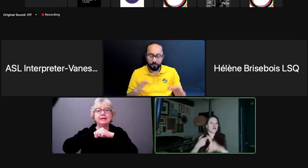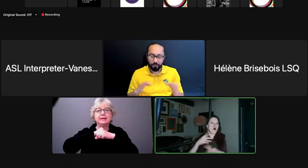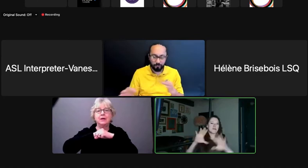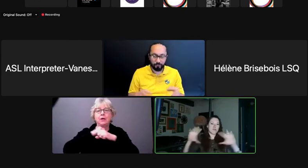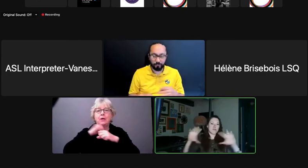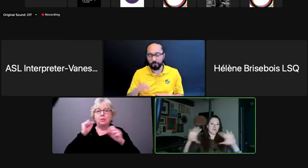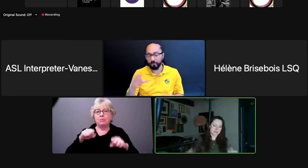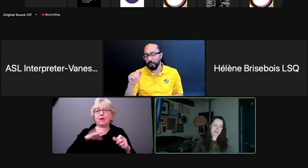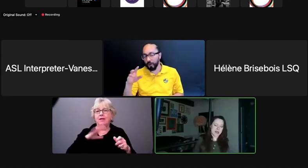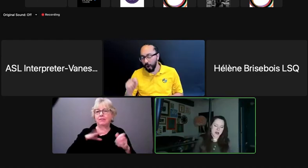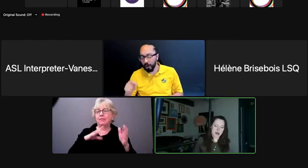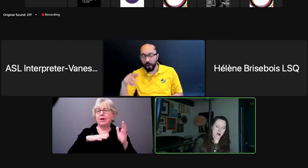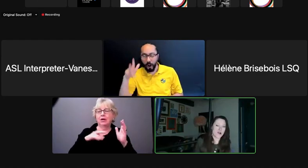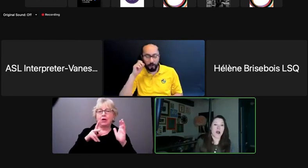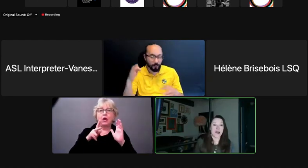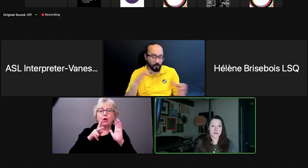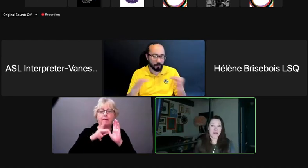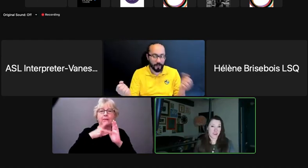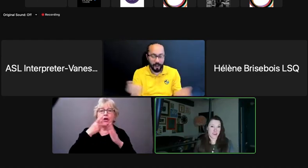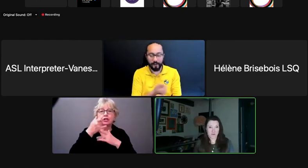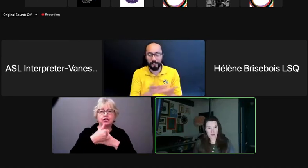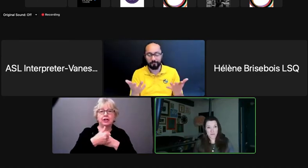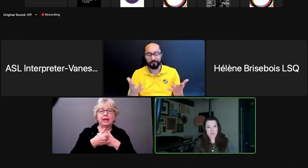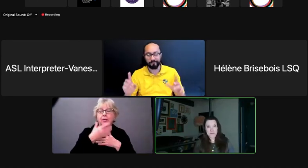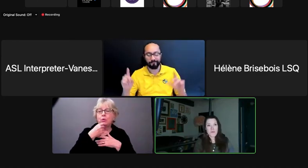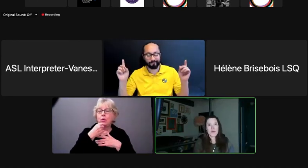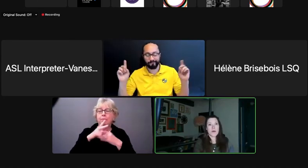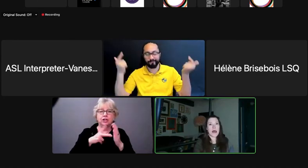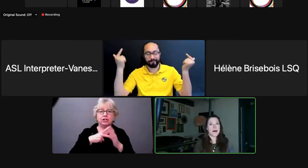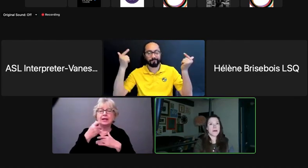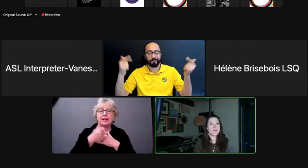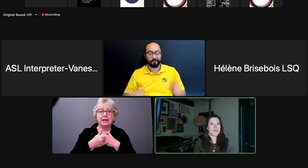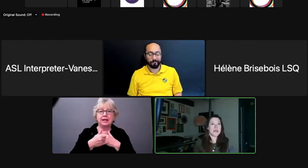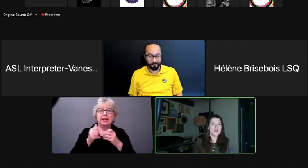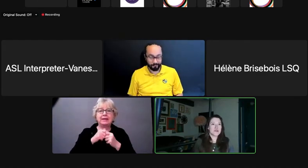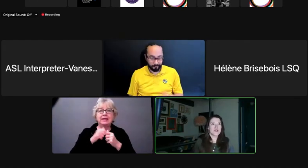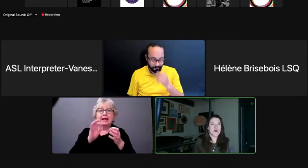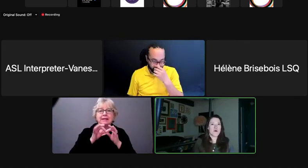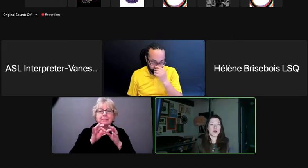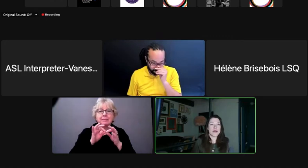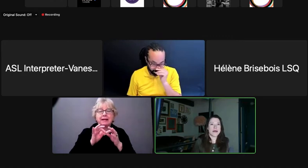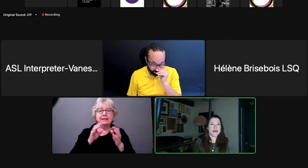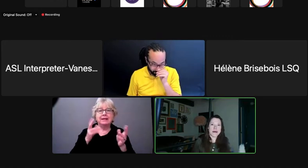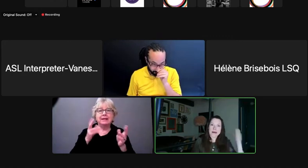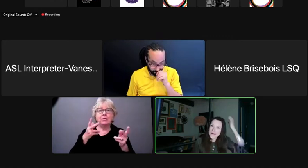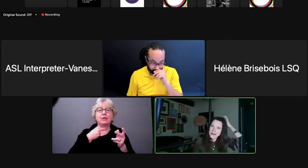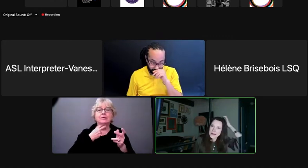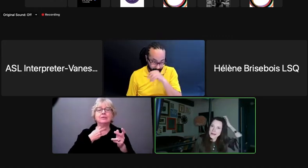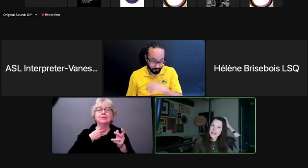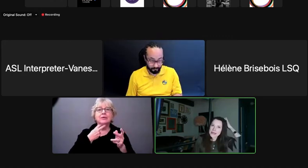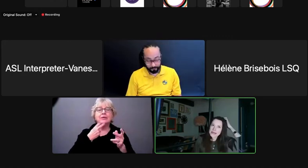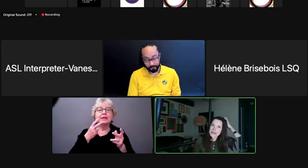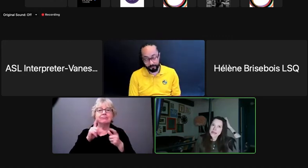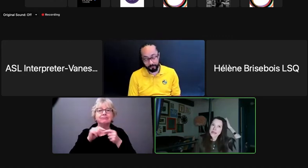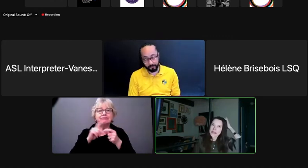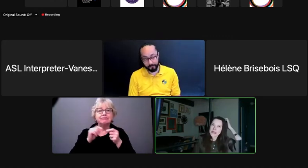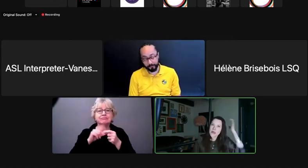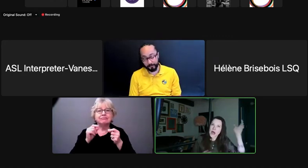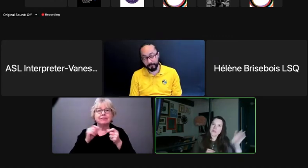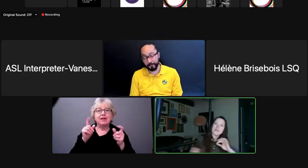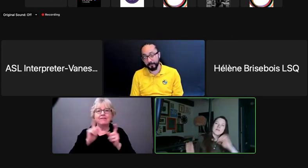un projet vraiment fabuleux avec les interprètes la description audio et tout le reste mais il faut encore que les